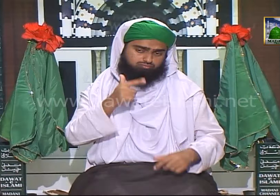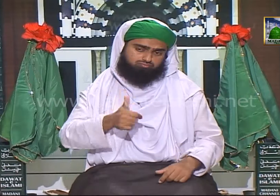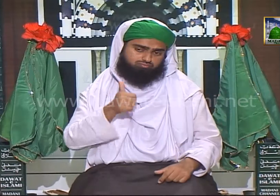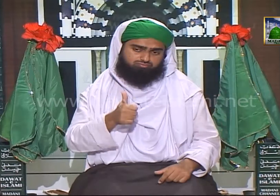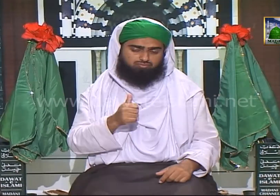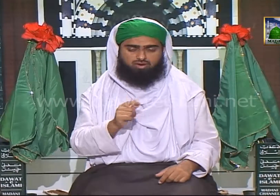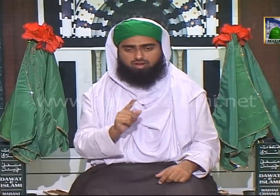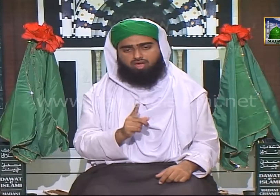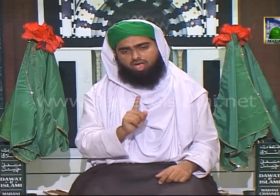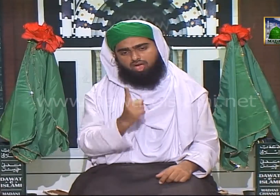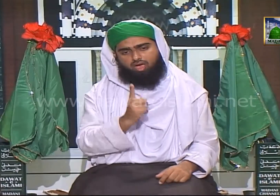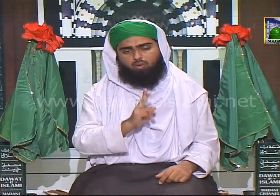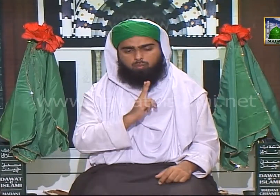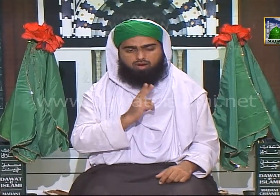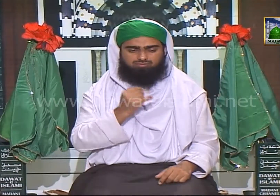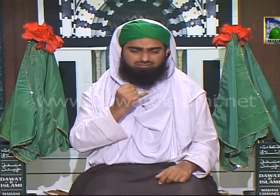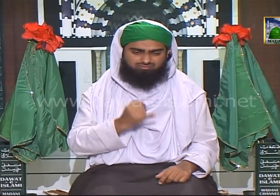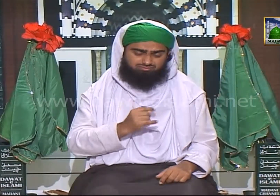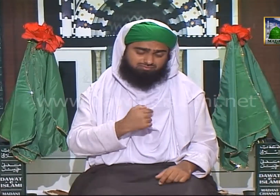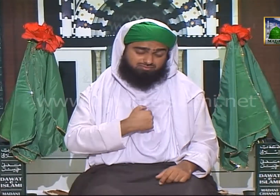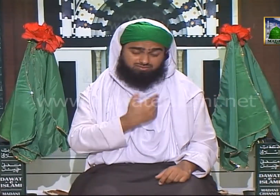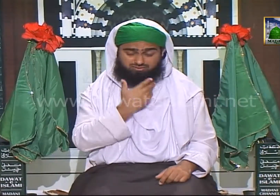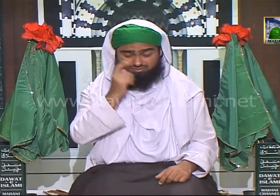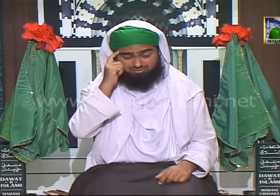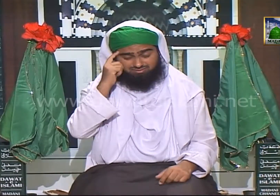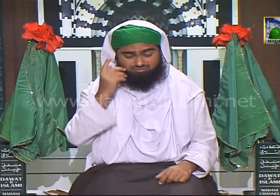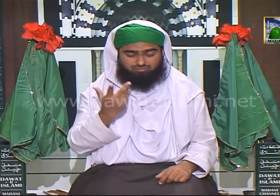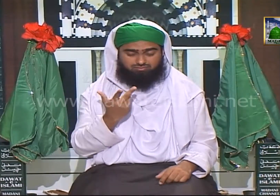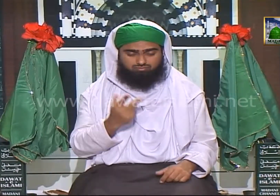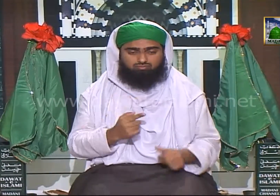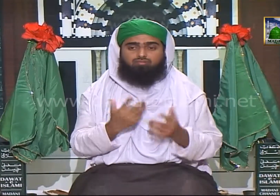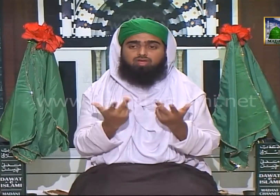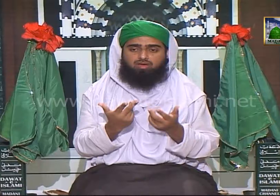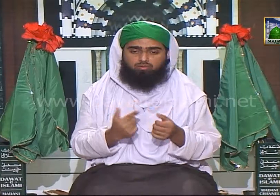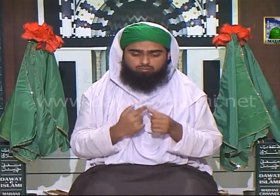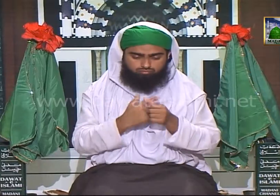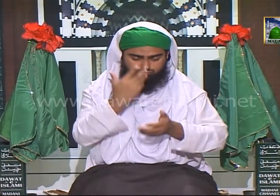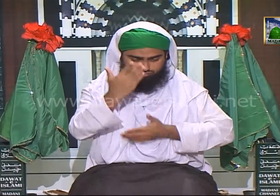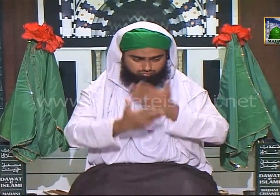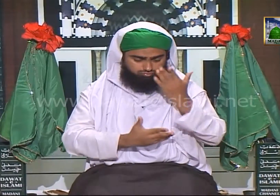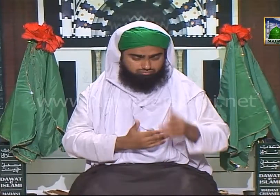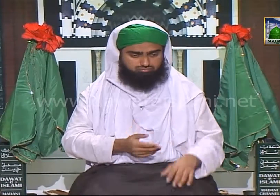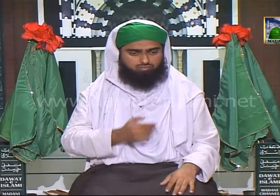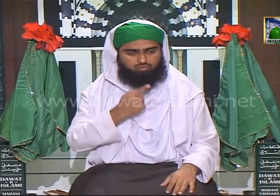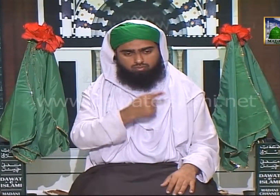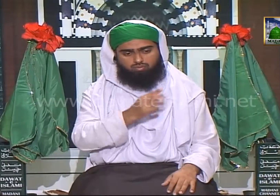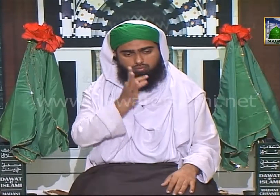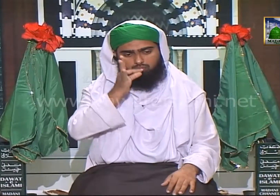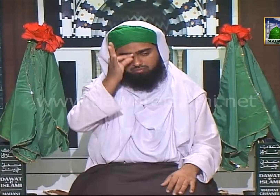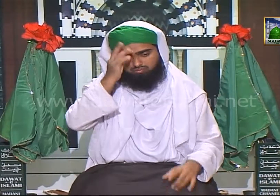مجھے کھٹکتی ہے, اور وہ بات یہ ہے کہ داؤد بیت المال سے وظیفہ لیتا ہے, ہاتھ پیر نہیں چلاتا, کما کر